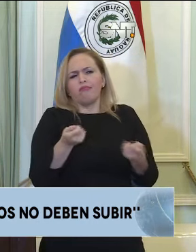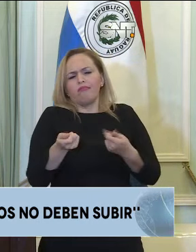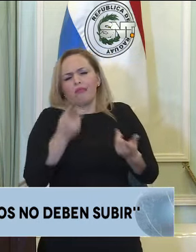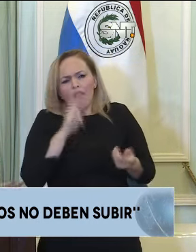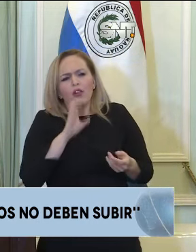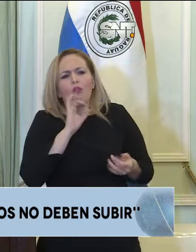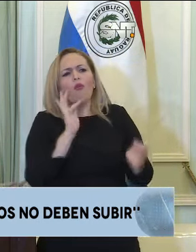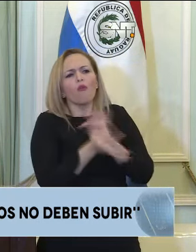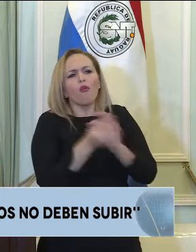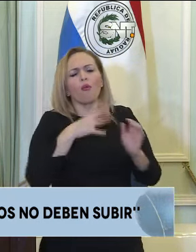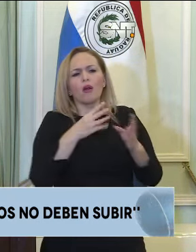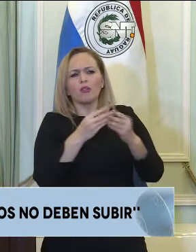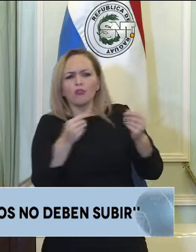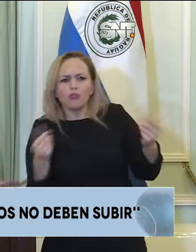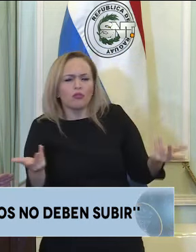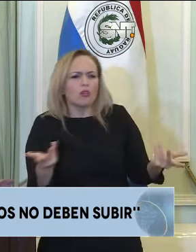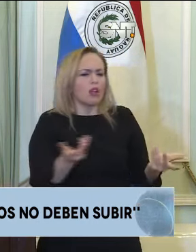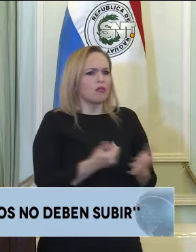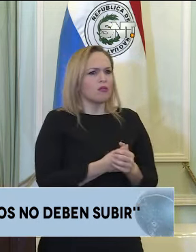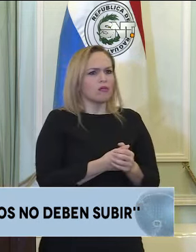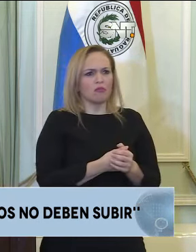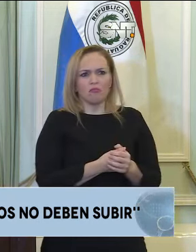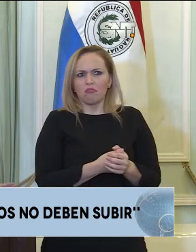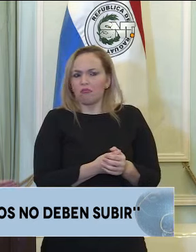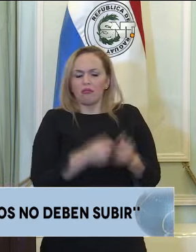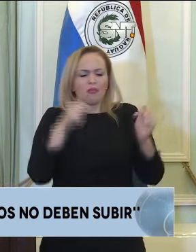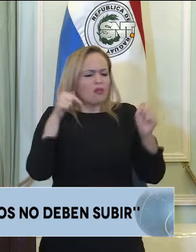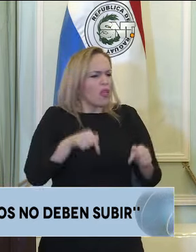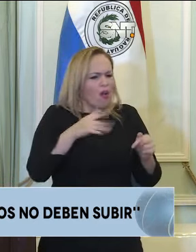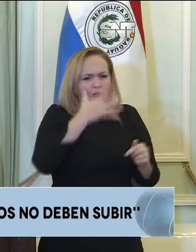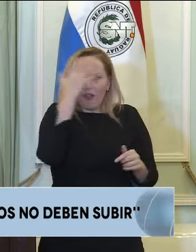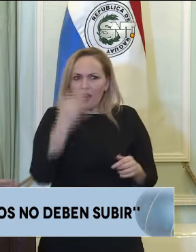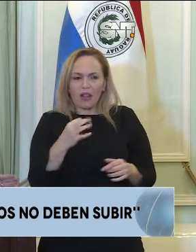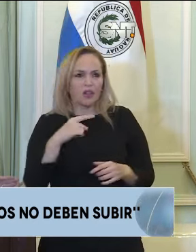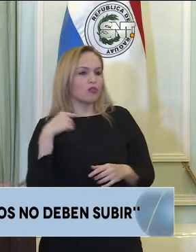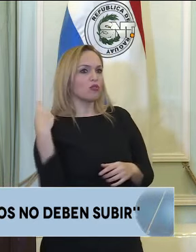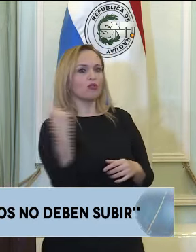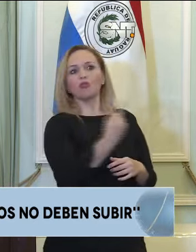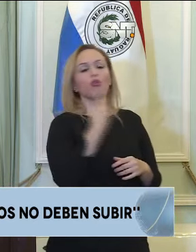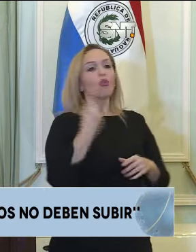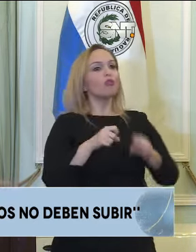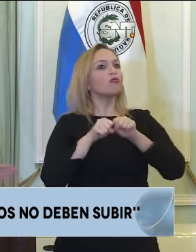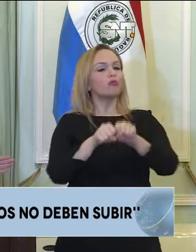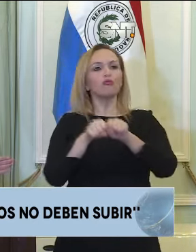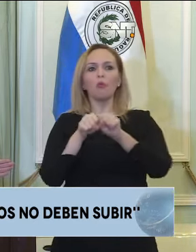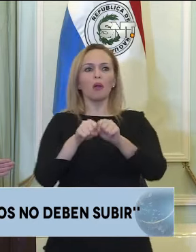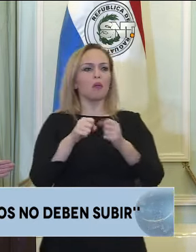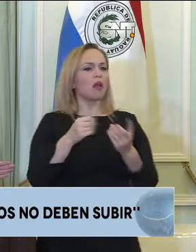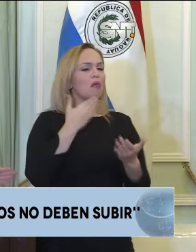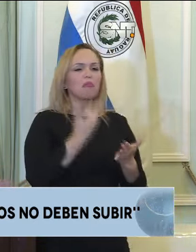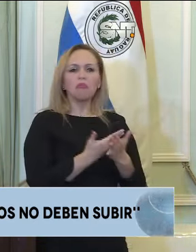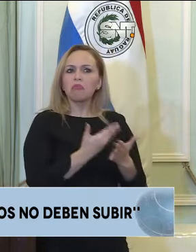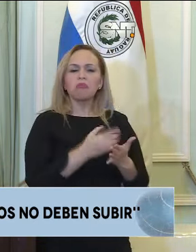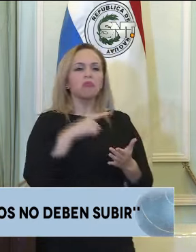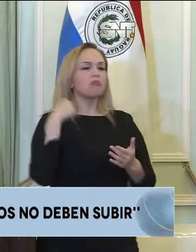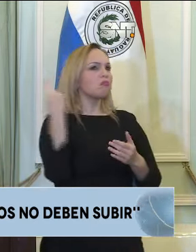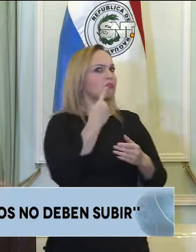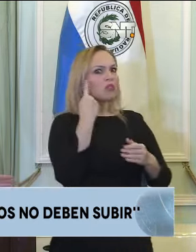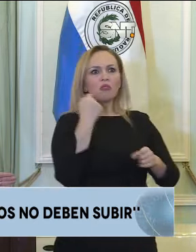en la SEDECO. Por otro momento, al contrario, la predisposición del sector supermercadista y de los